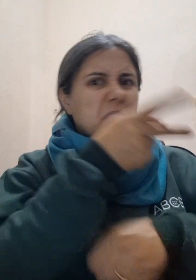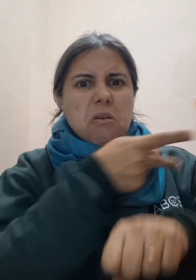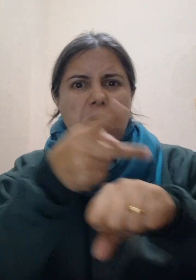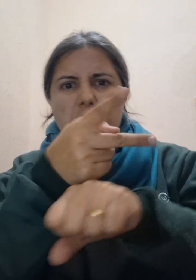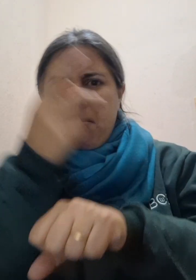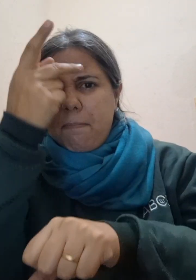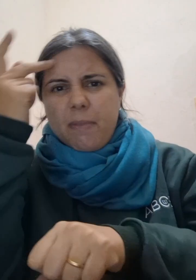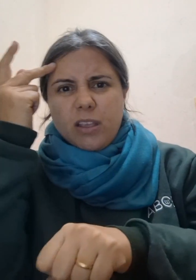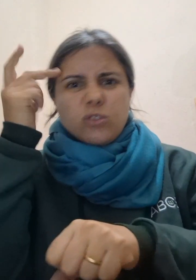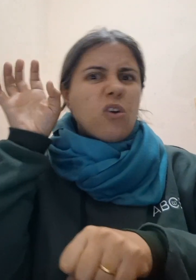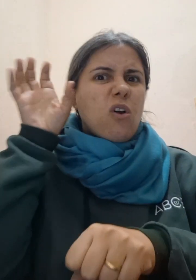versículo 35,